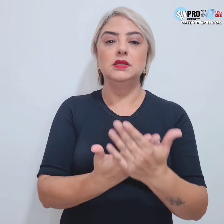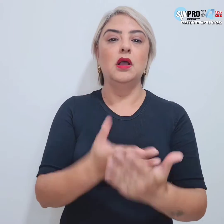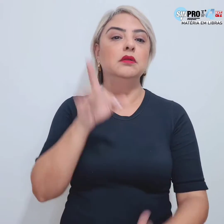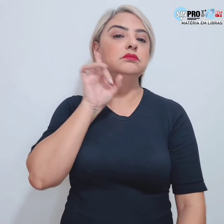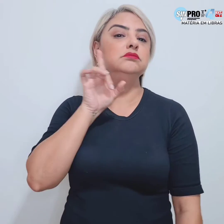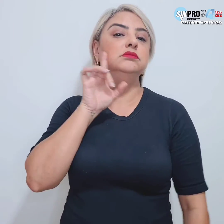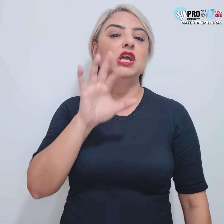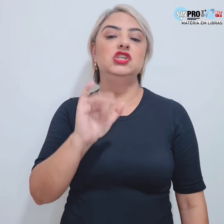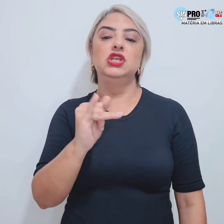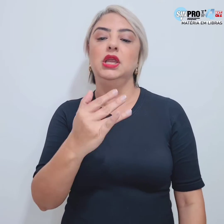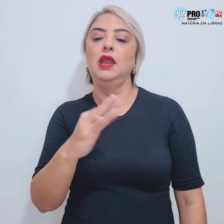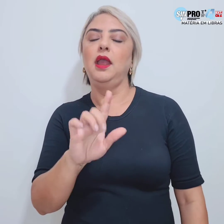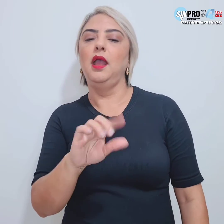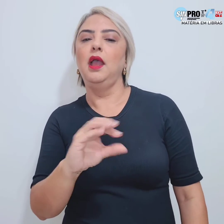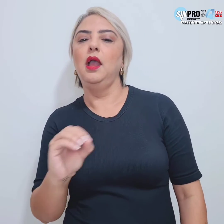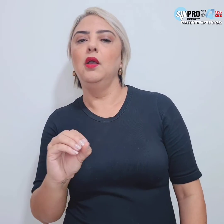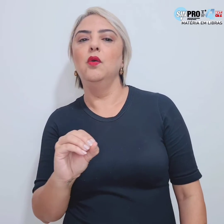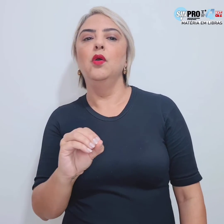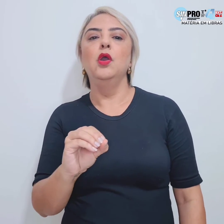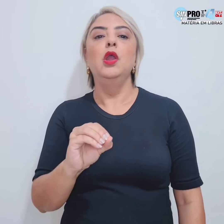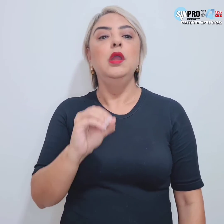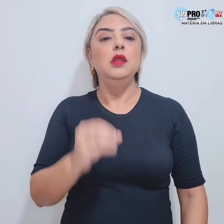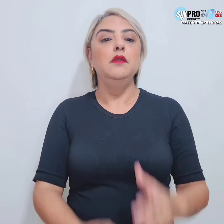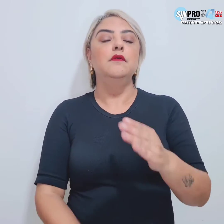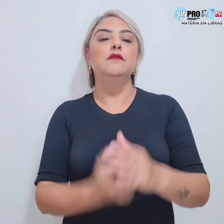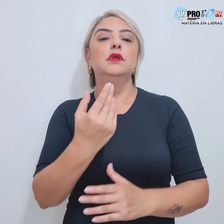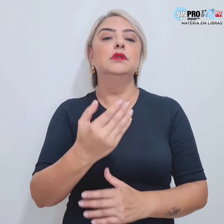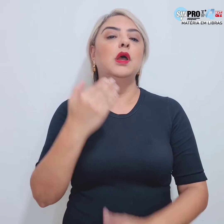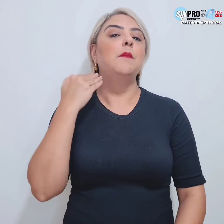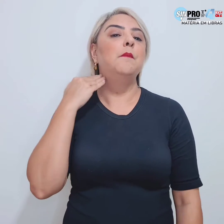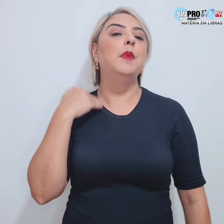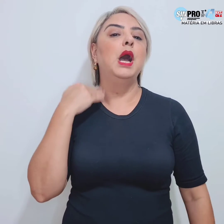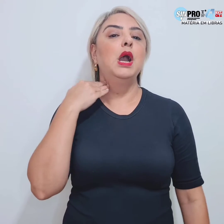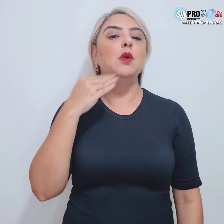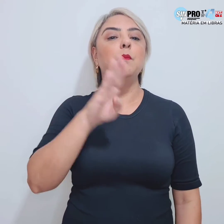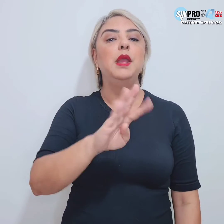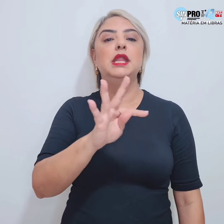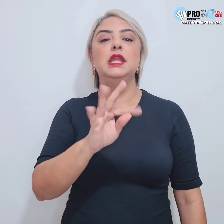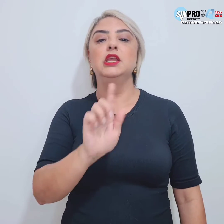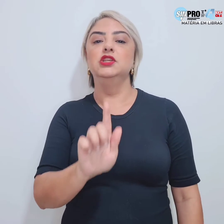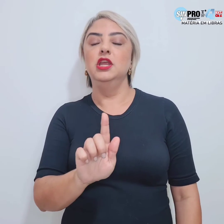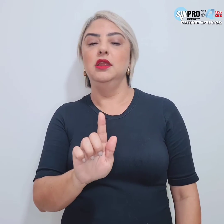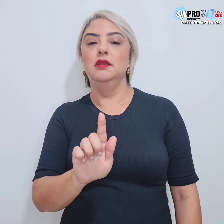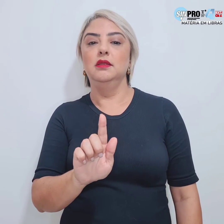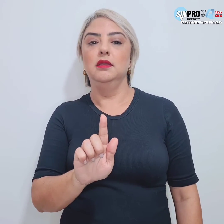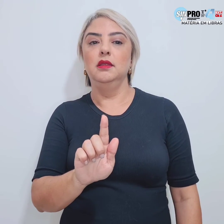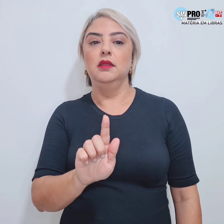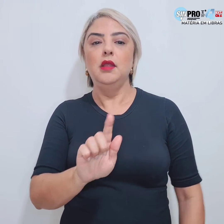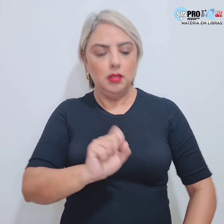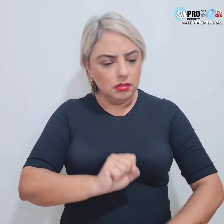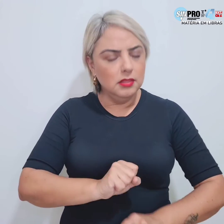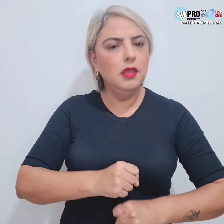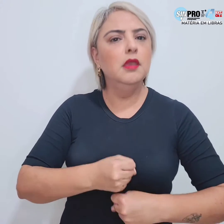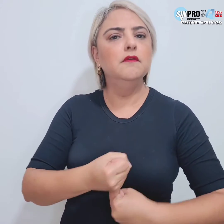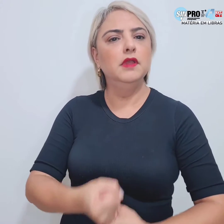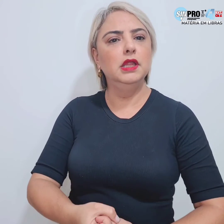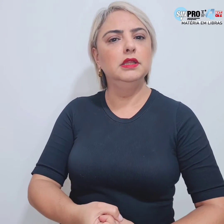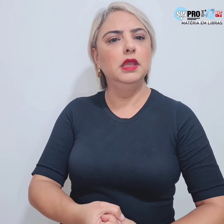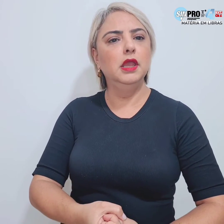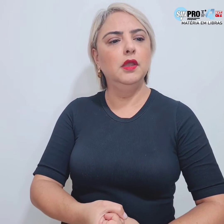e fundador do banco BTG Pactual, defendeu e põe em curso